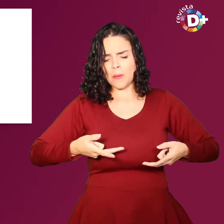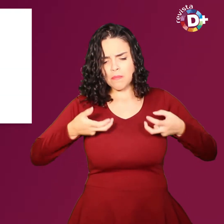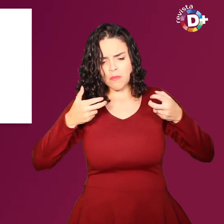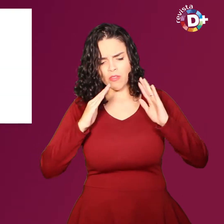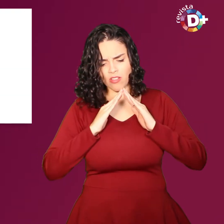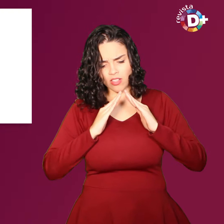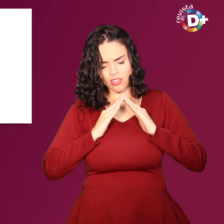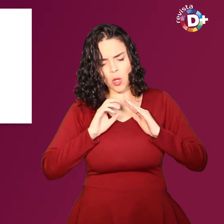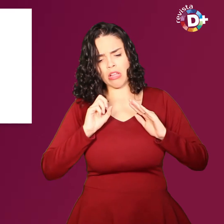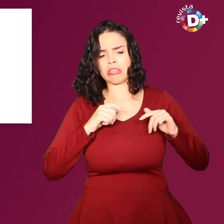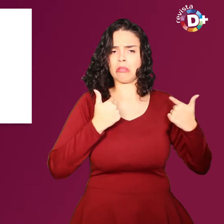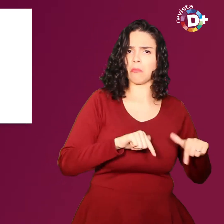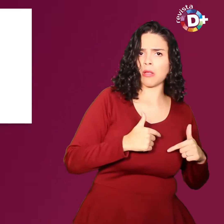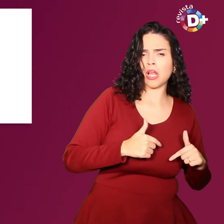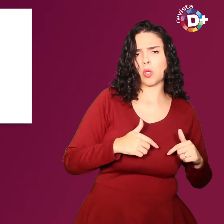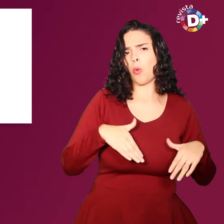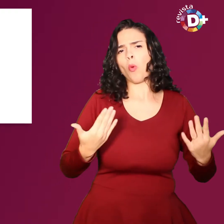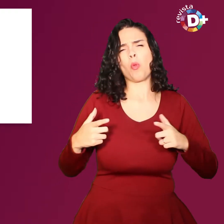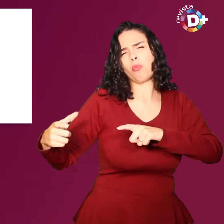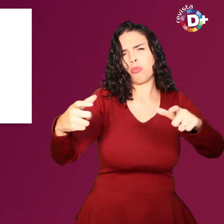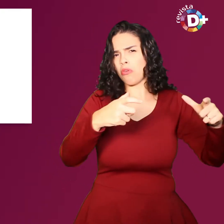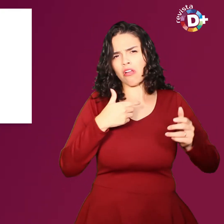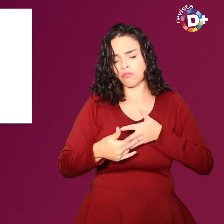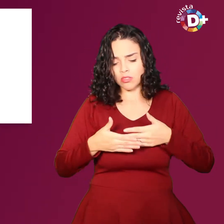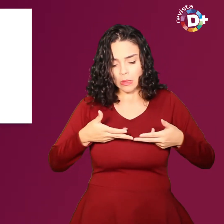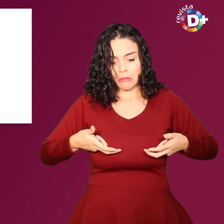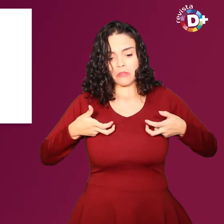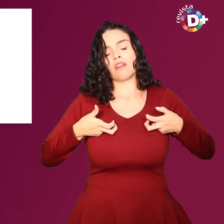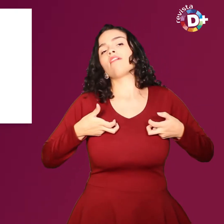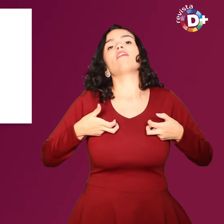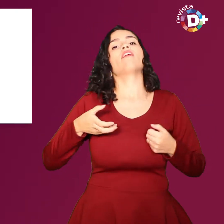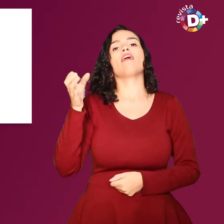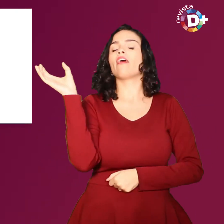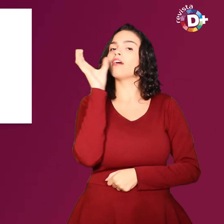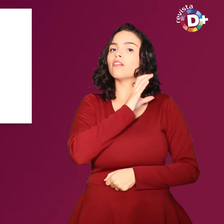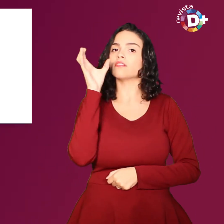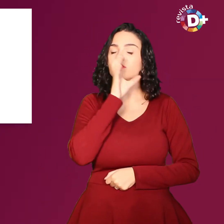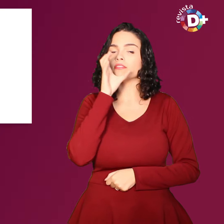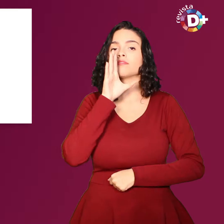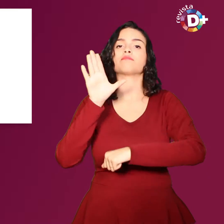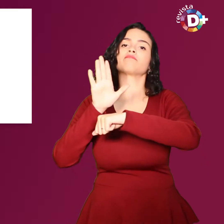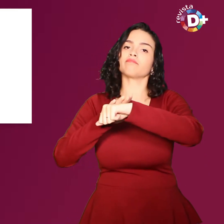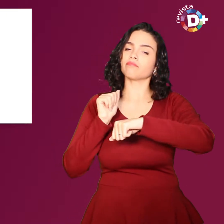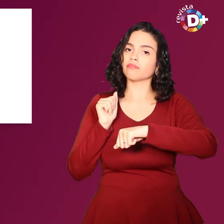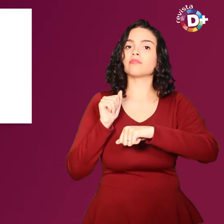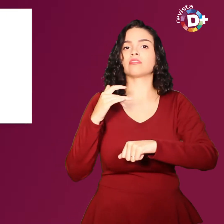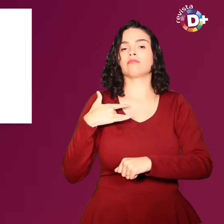Apresentando alguns desses sintomas em casa, trabalho ou qualquer outro lugar fora do hospital, deve-se acionar imediatamente o